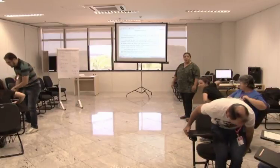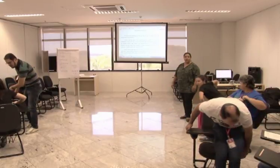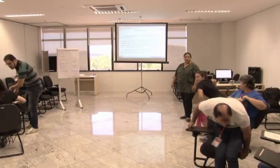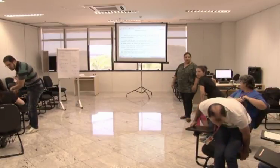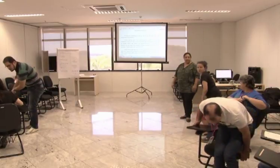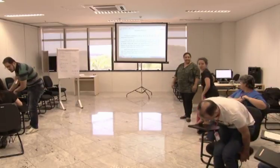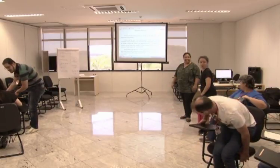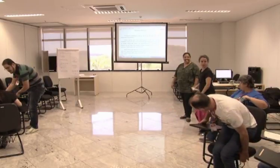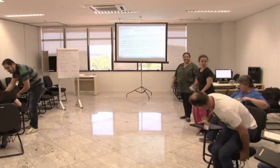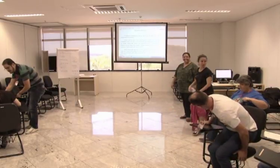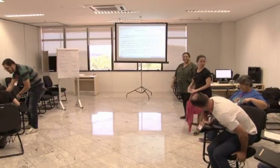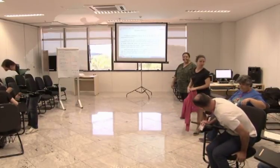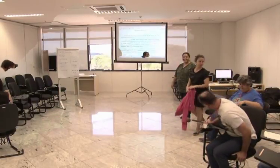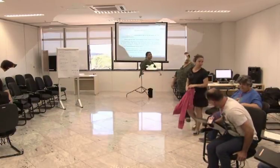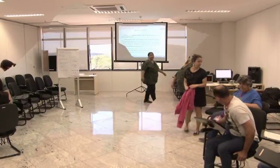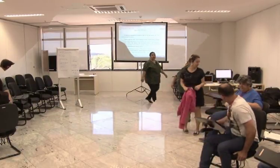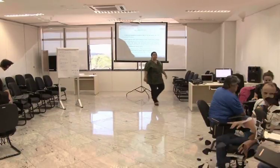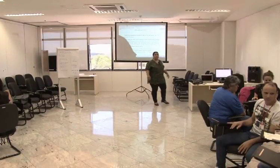prova. Vamos lá?